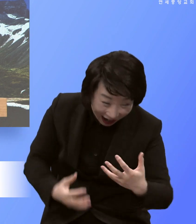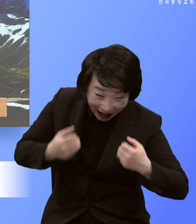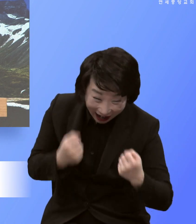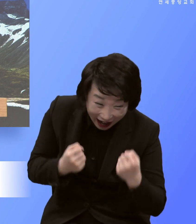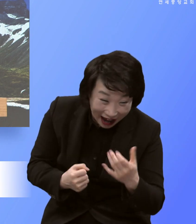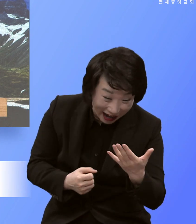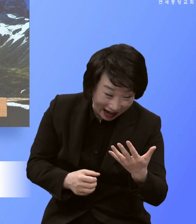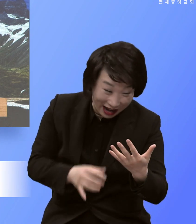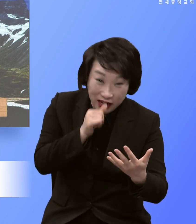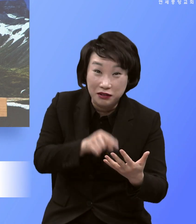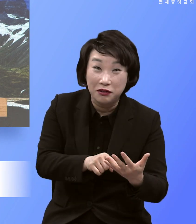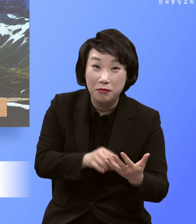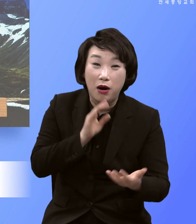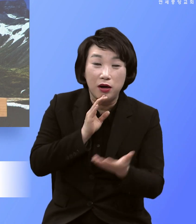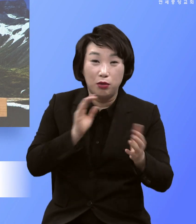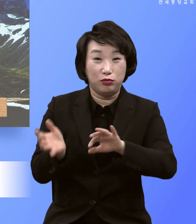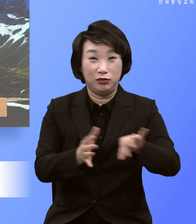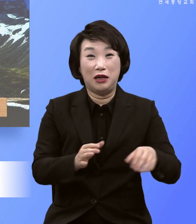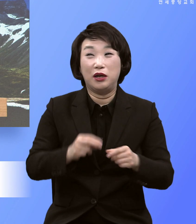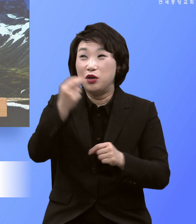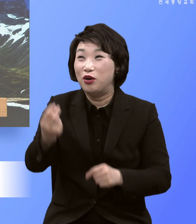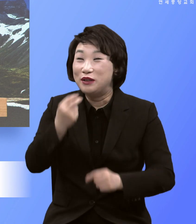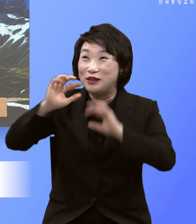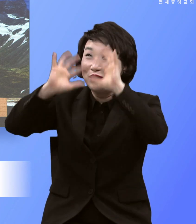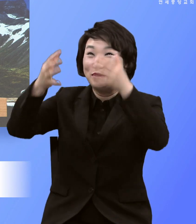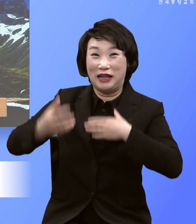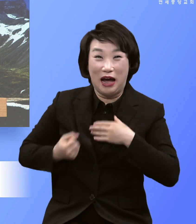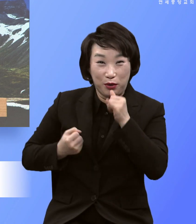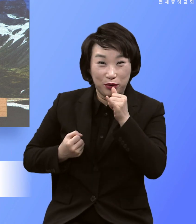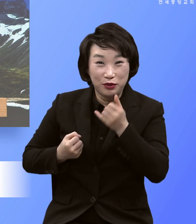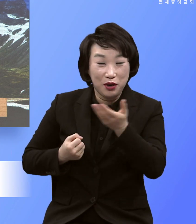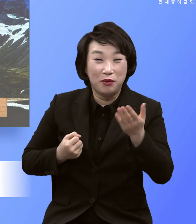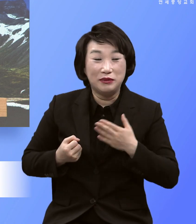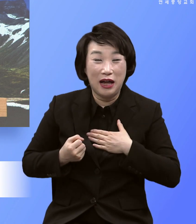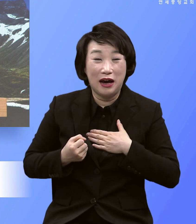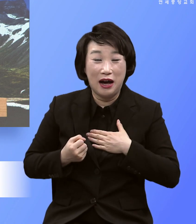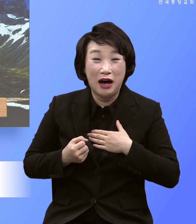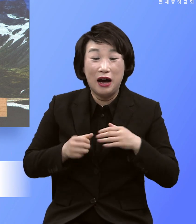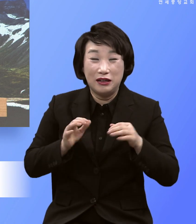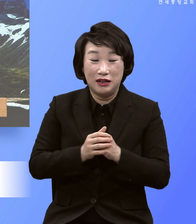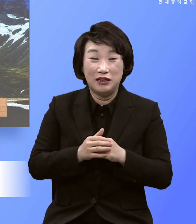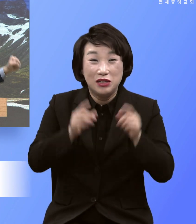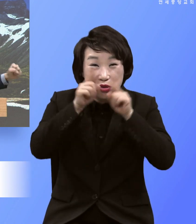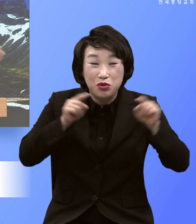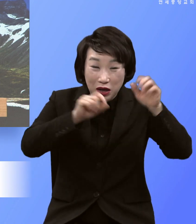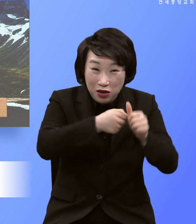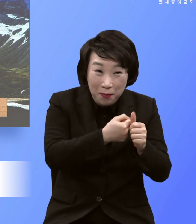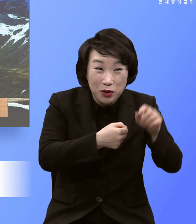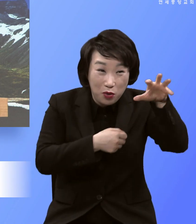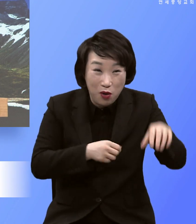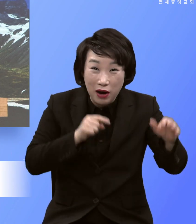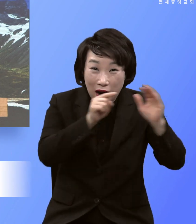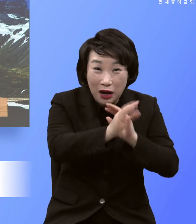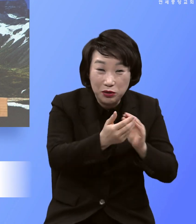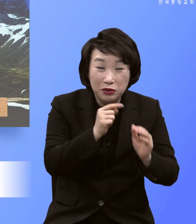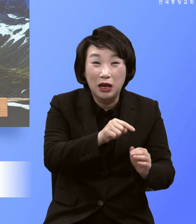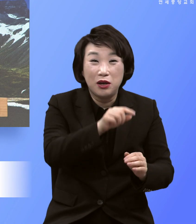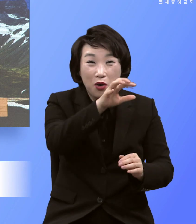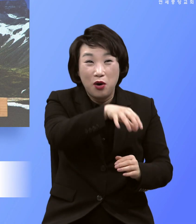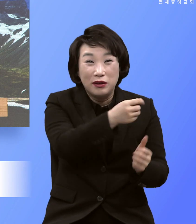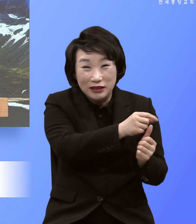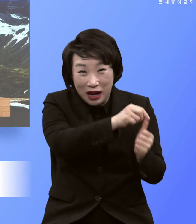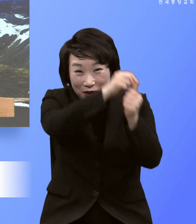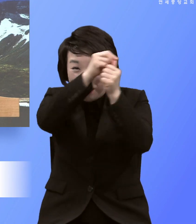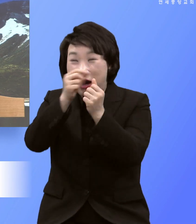영원한 천국과 영생이 내게 있고 내가 당할 사망과 지옥의 형벌에서 해방을 얻었는데